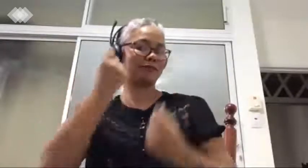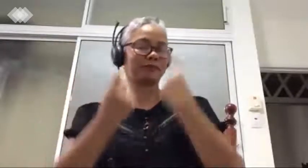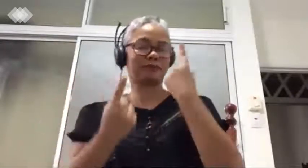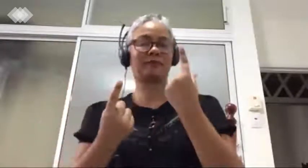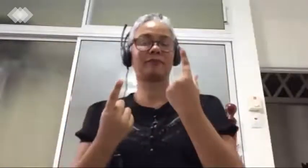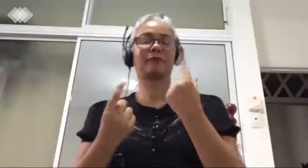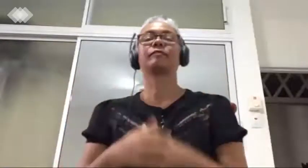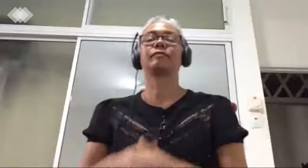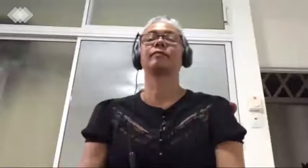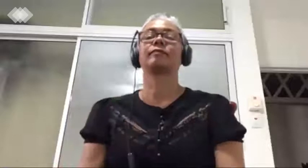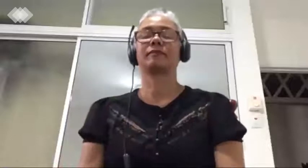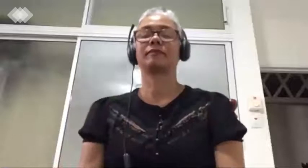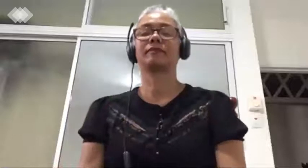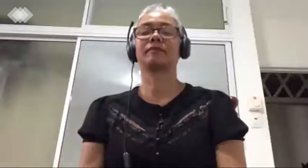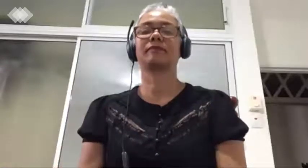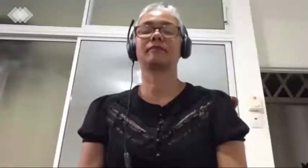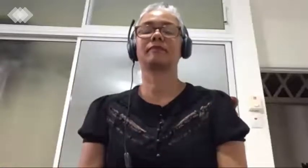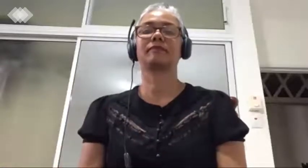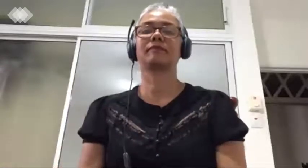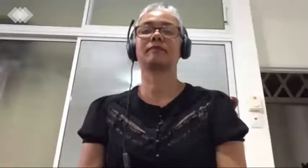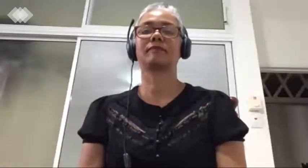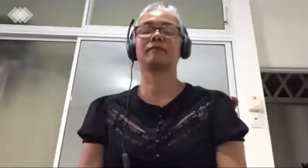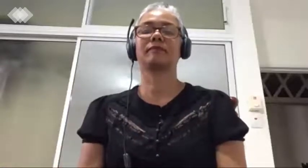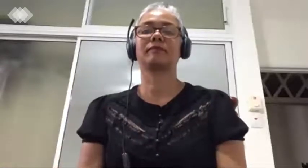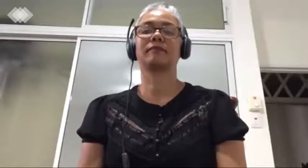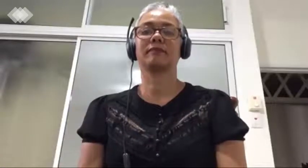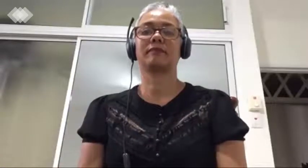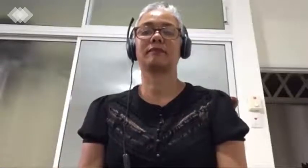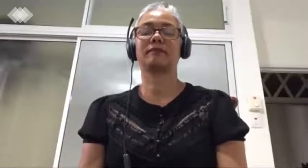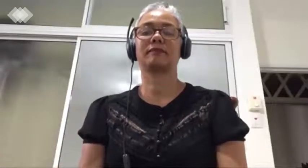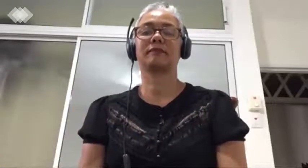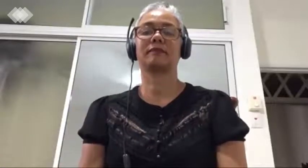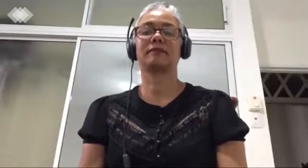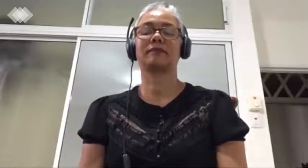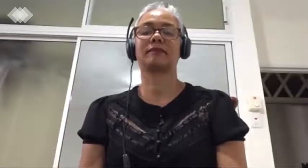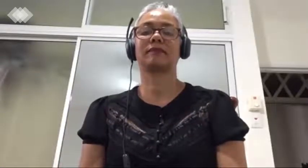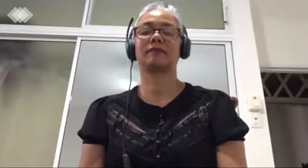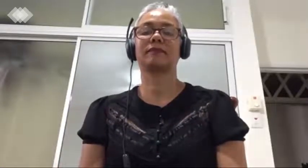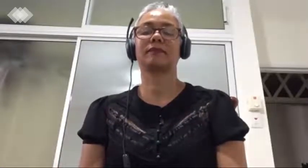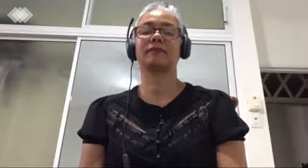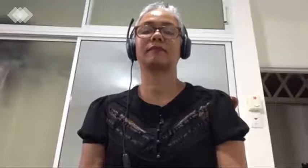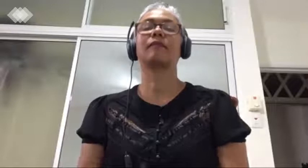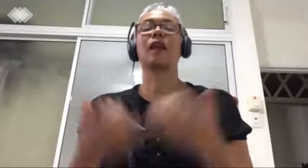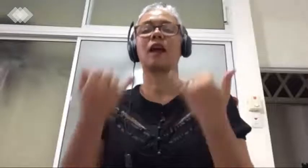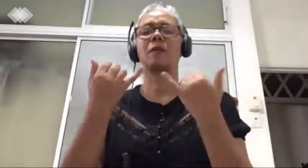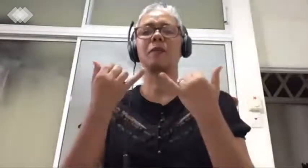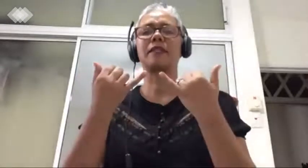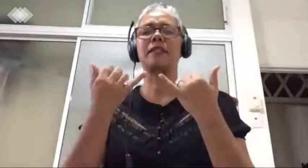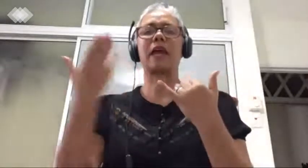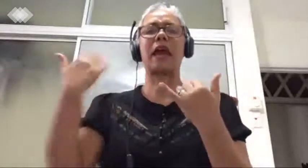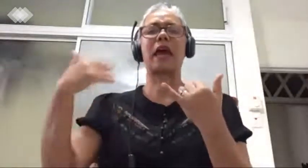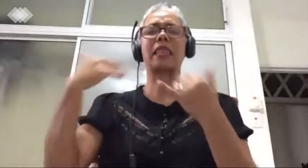poco el espacio y en el momento en que se diseñó este